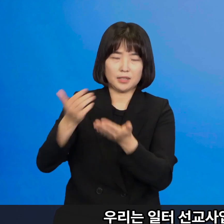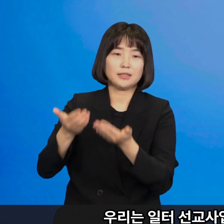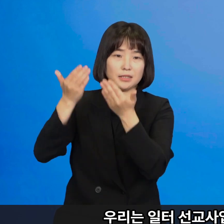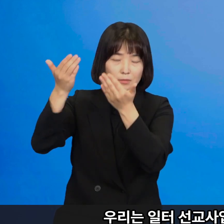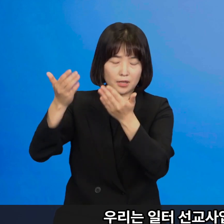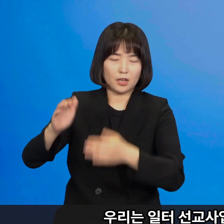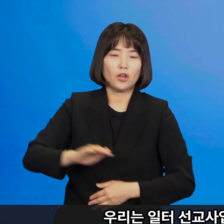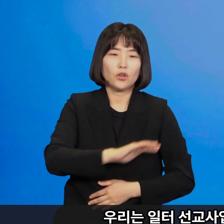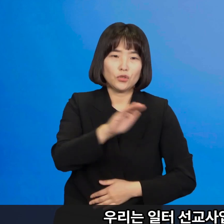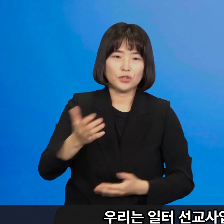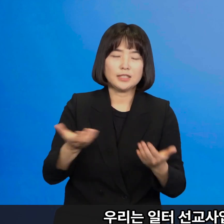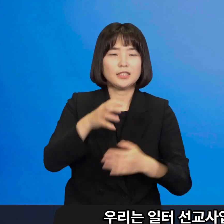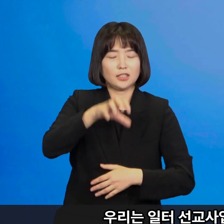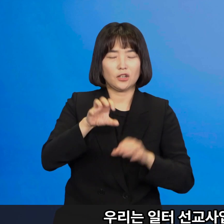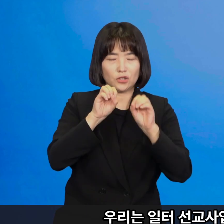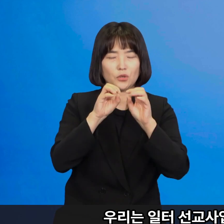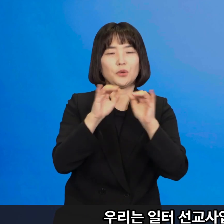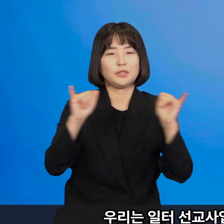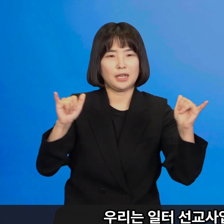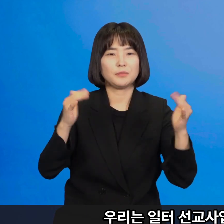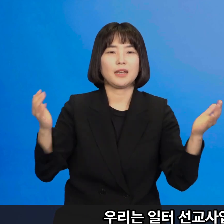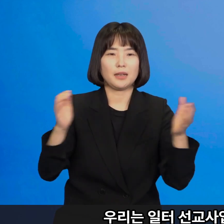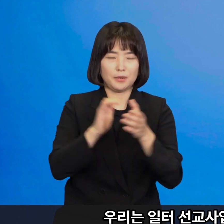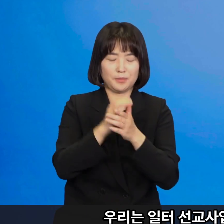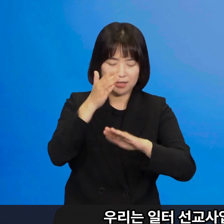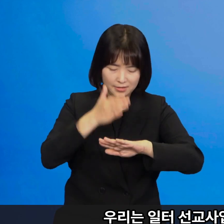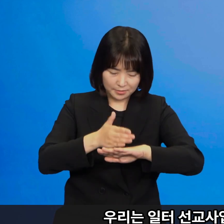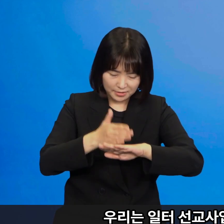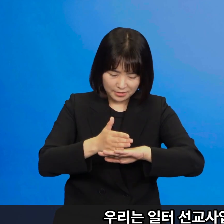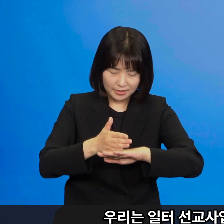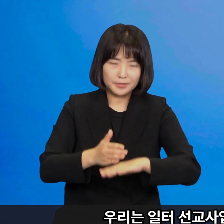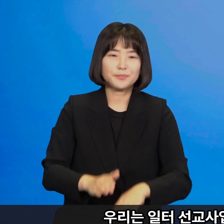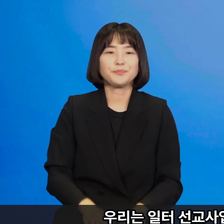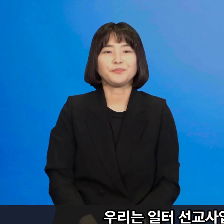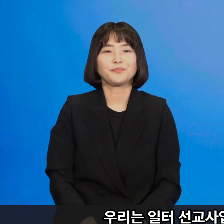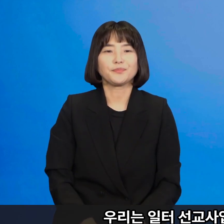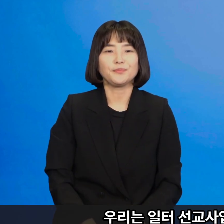우리는 일터 선교사입니다. 아멘. 감사합니다.